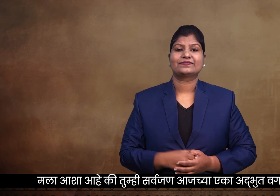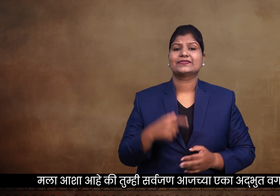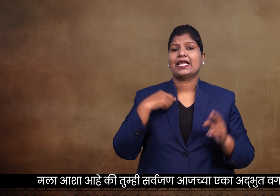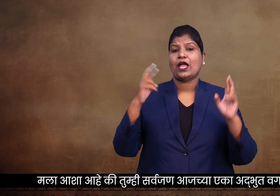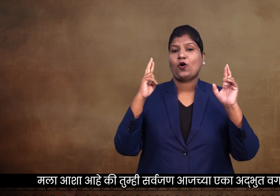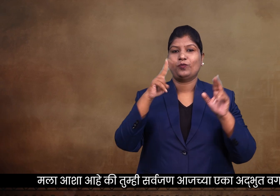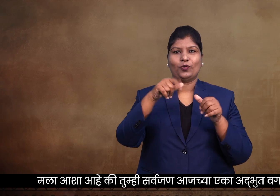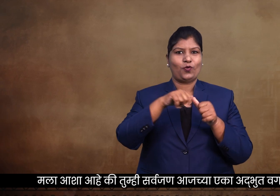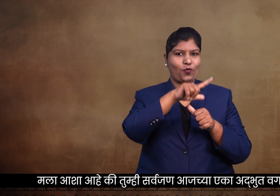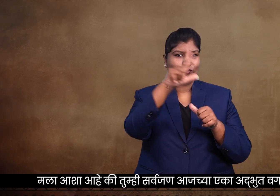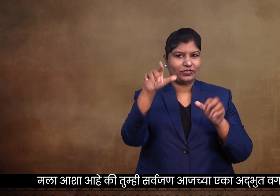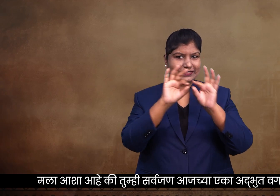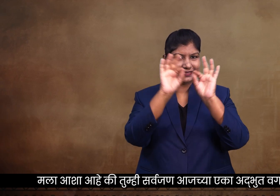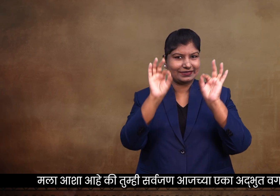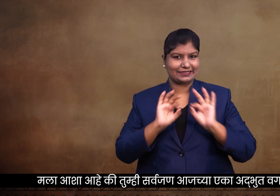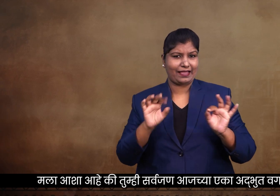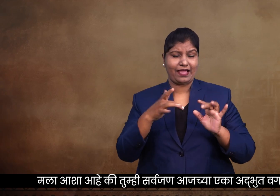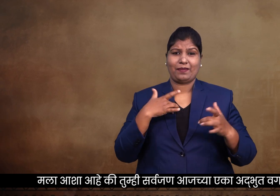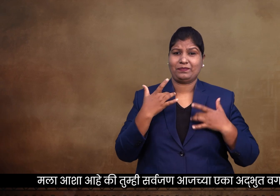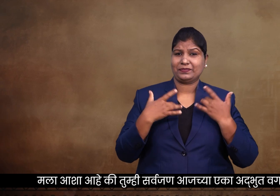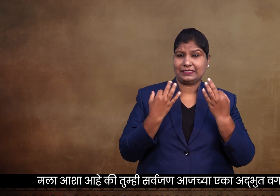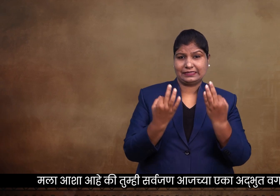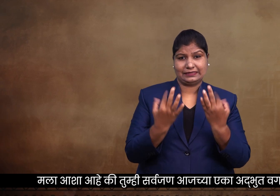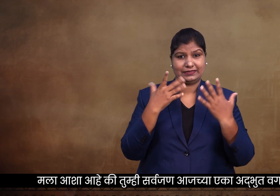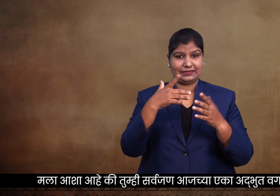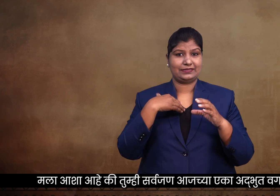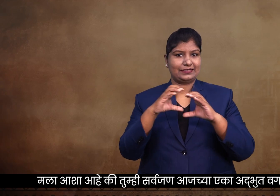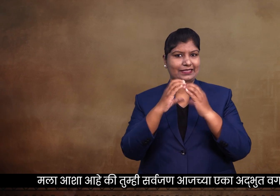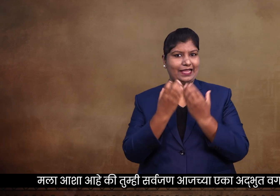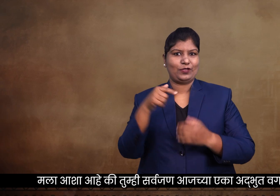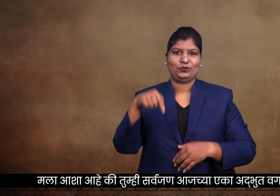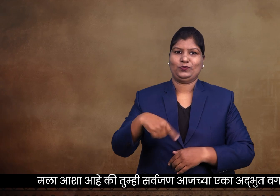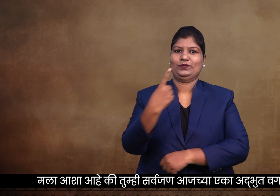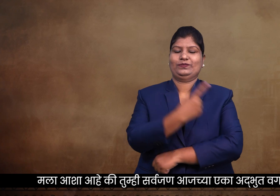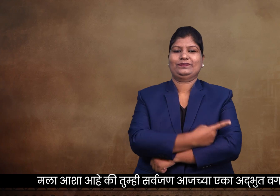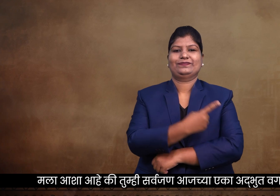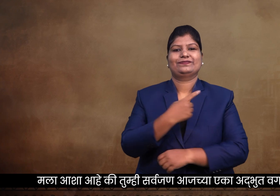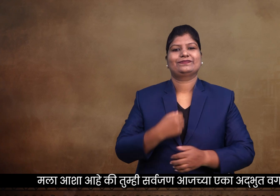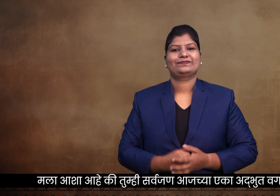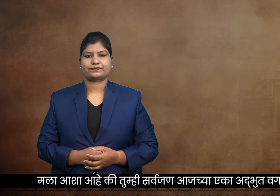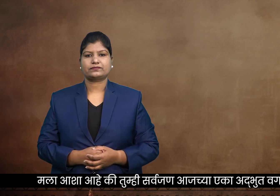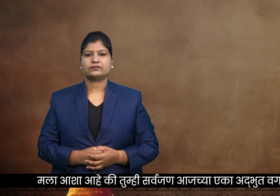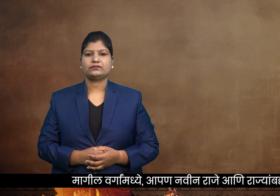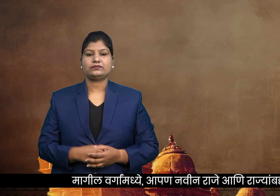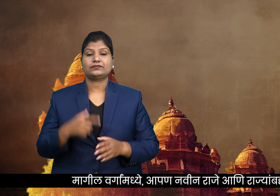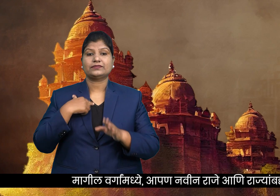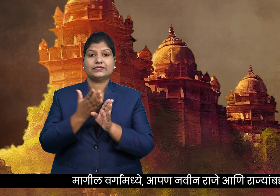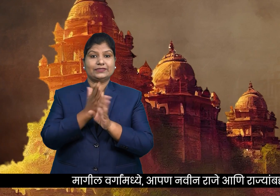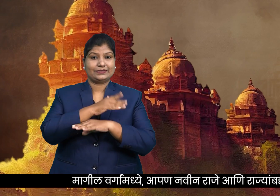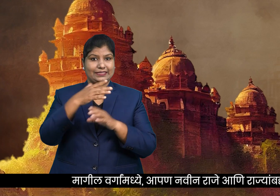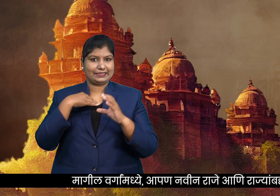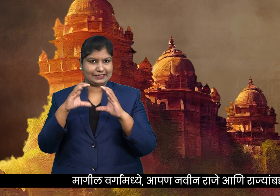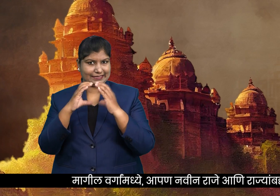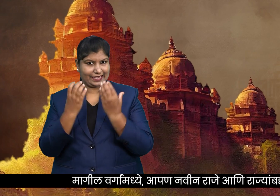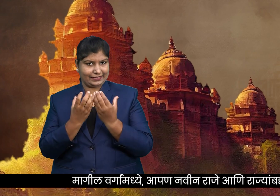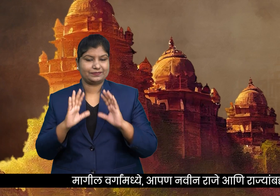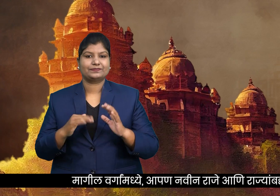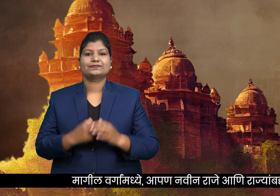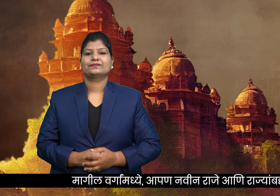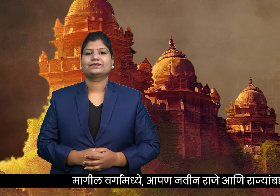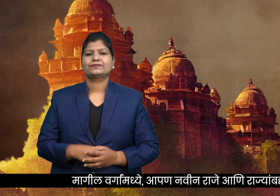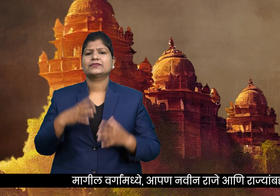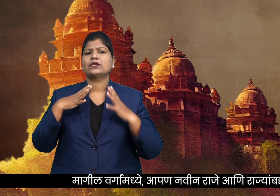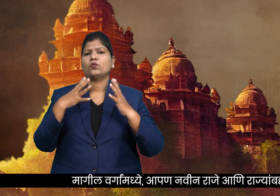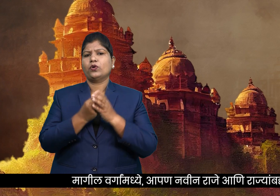मला आशा आहे की तुम्ही सर्वजण आजच्या एका अद्भुत वर्गासाठी तयार असाल. मागील वर्गामध्ये